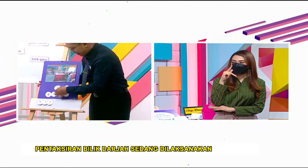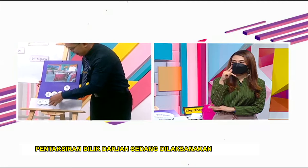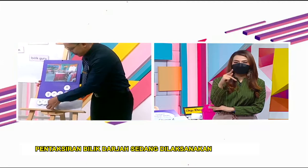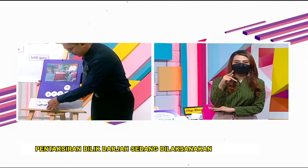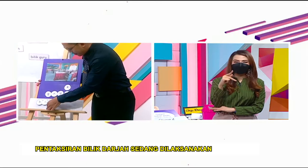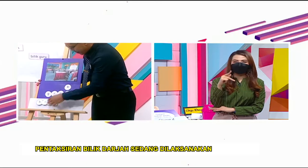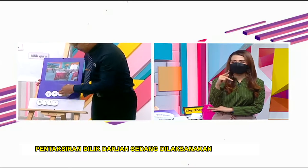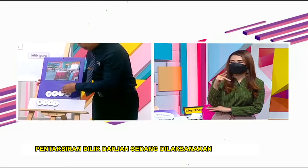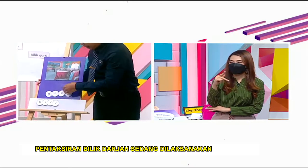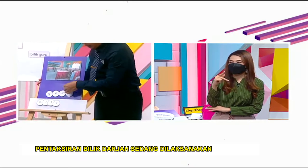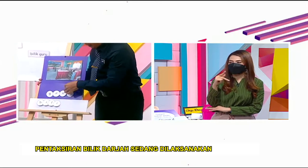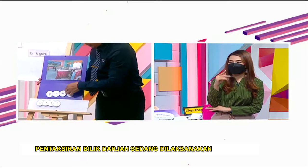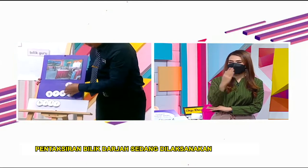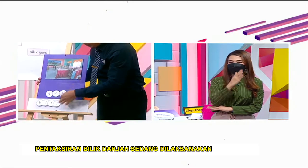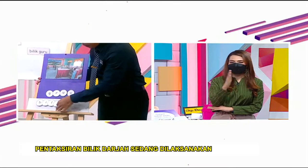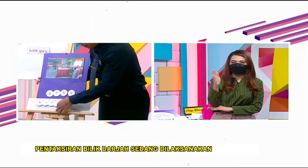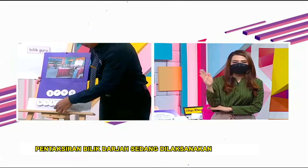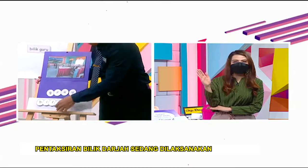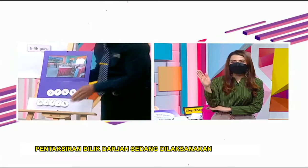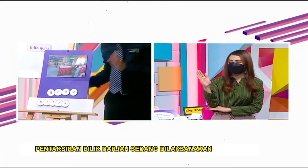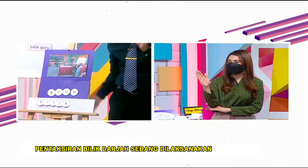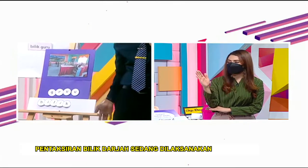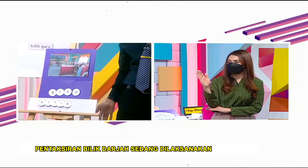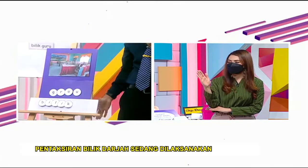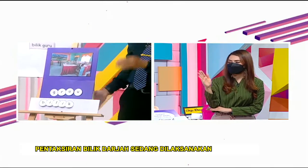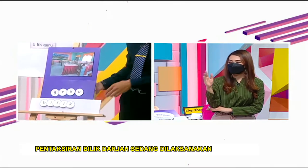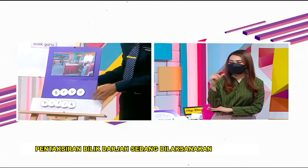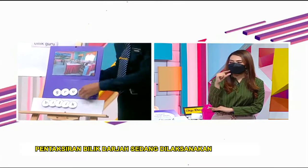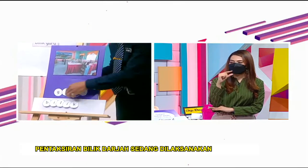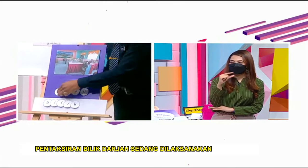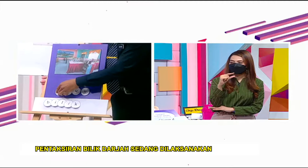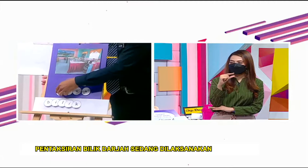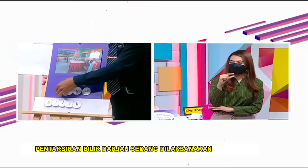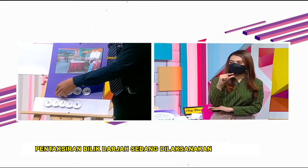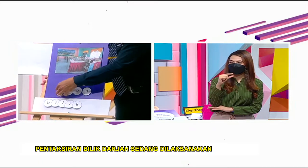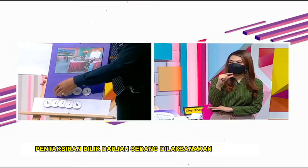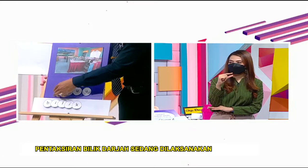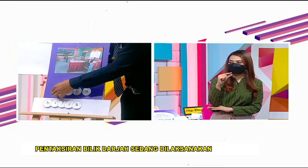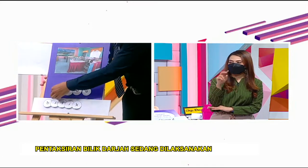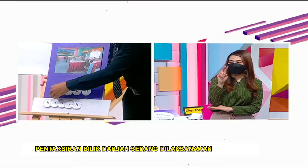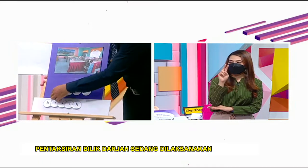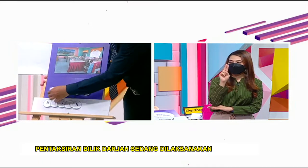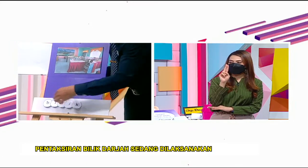K. K. Jarak. Okey, jarak. G. G.